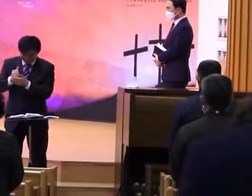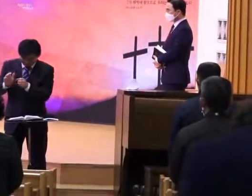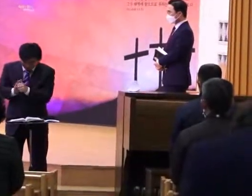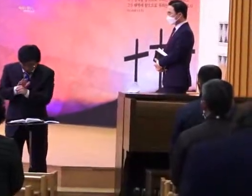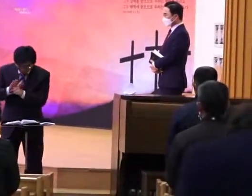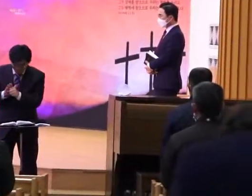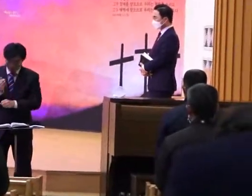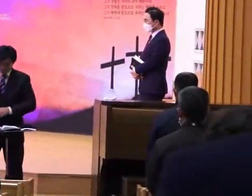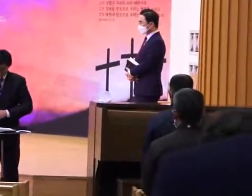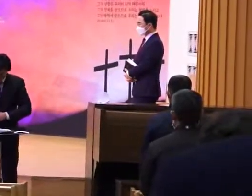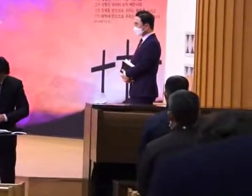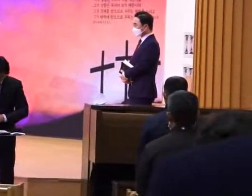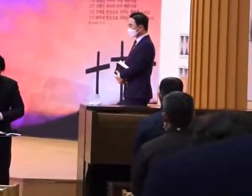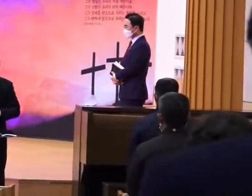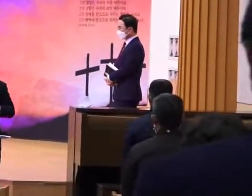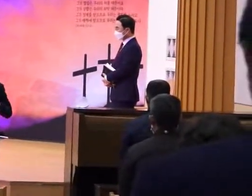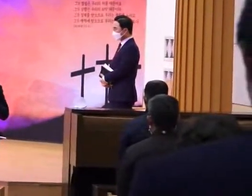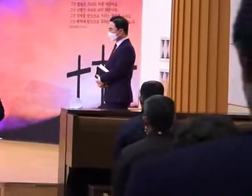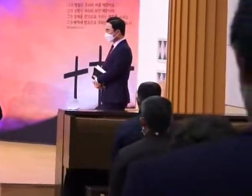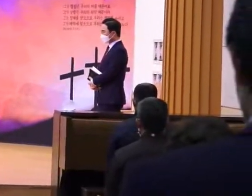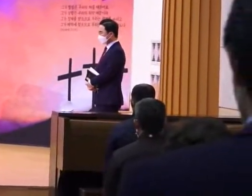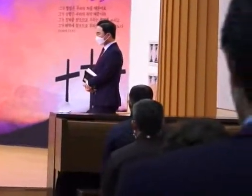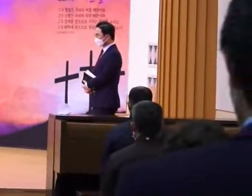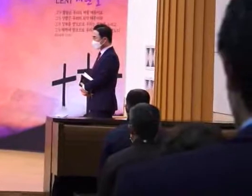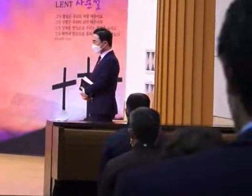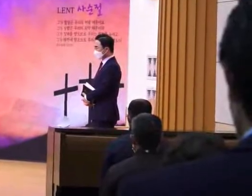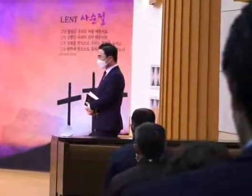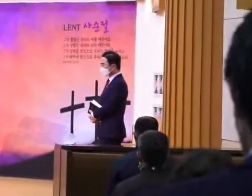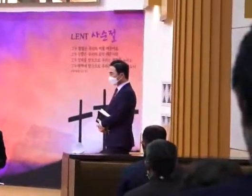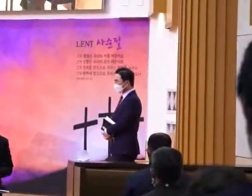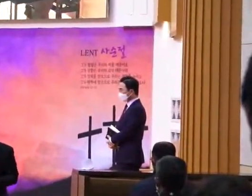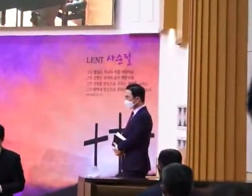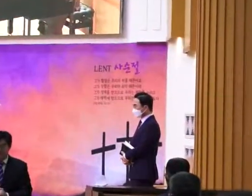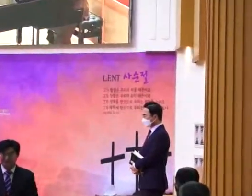함께 행하는 것이 아니냐. 아멘.